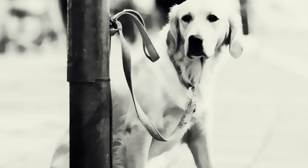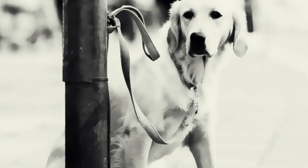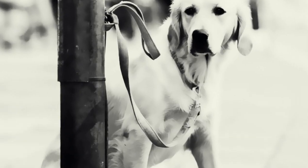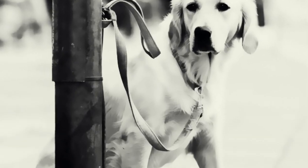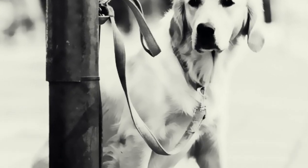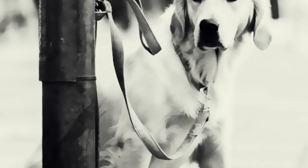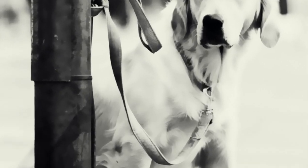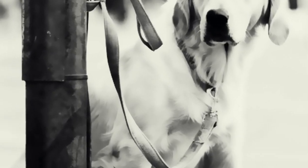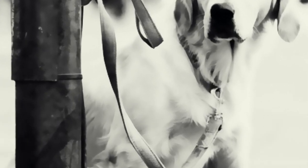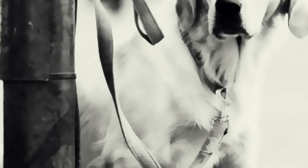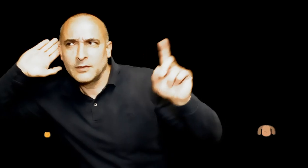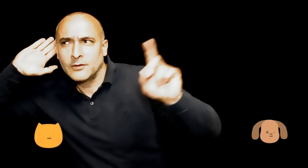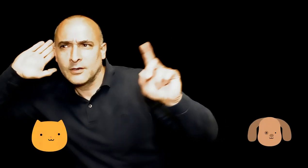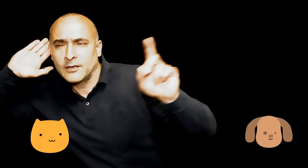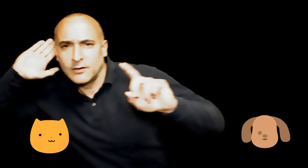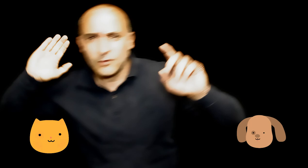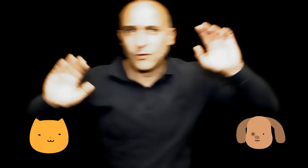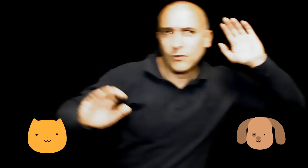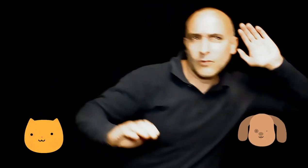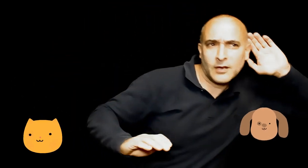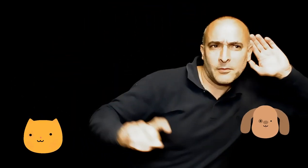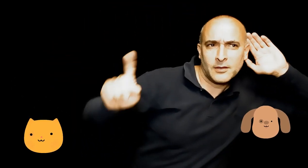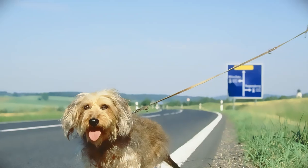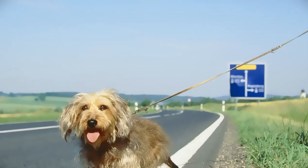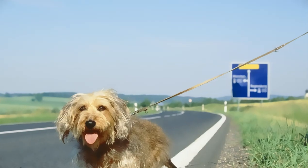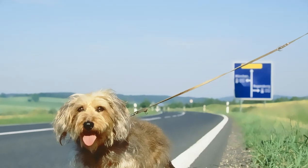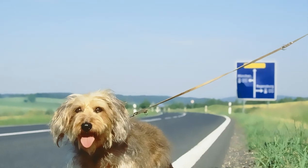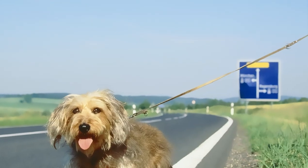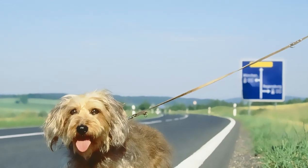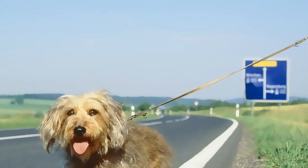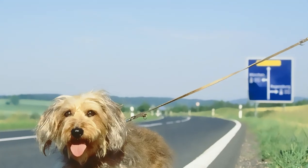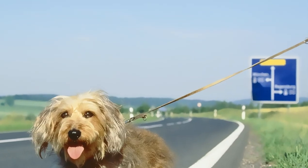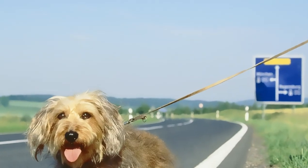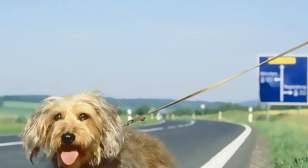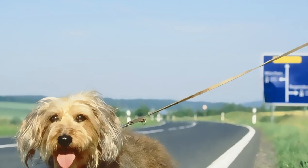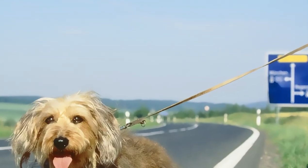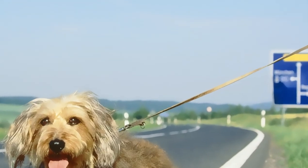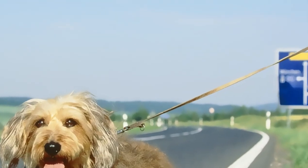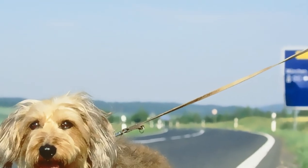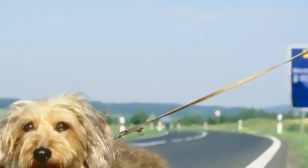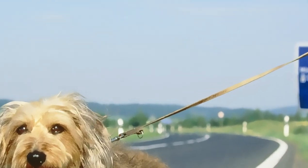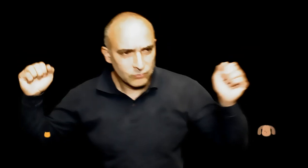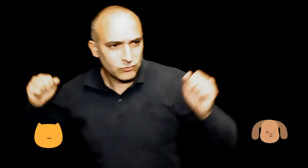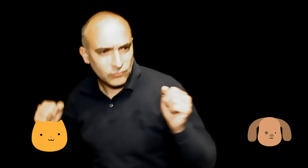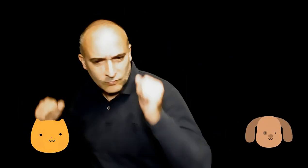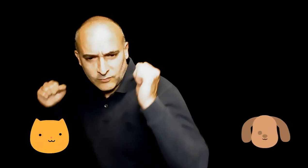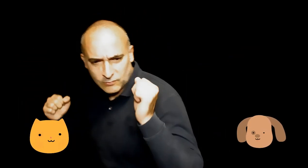Non lo fare, non abbandonarlo, non abbandonare il cane, non lo fare. Non lo